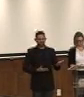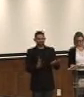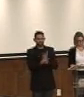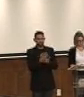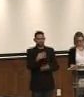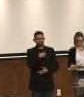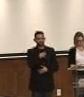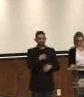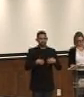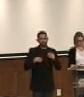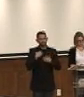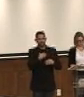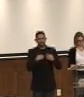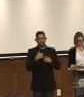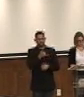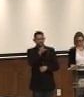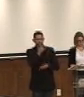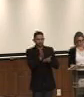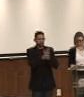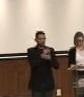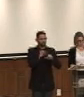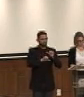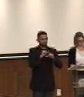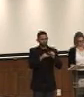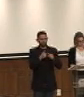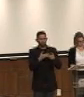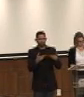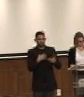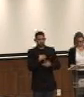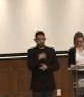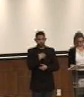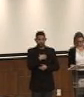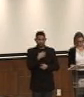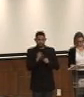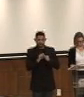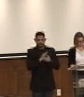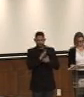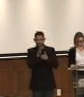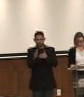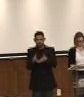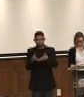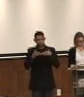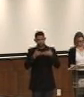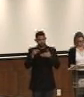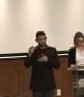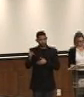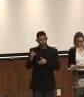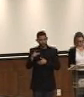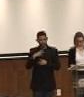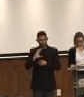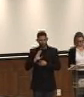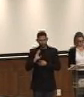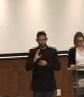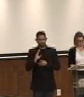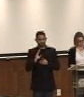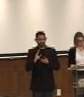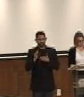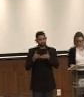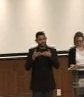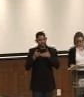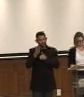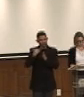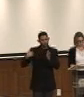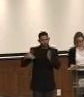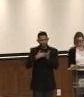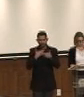ficando descontentes com essas mudanças. E eles vieram fazer uma reivindicação, contrariando